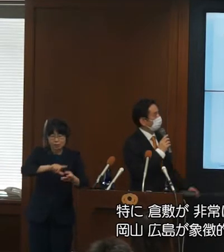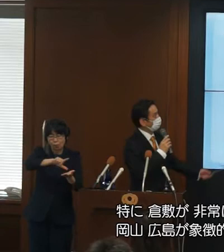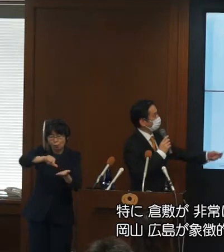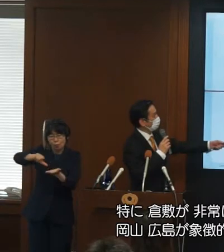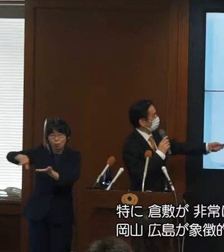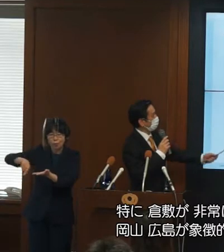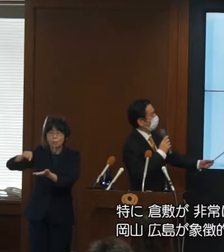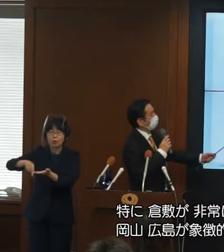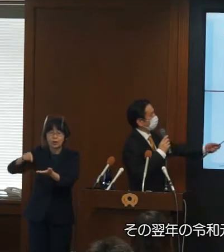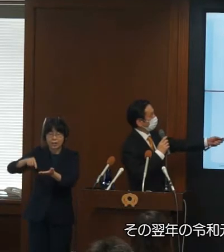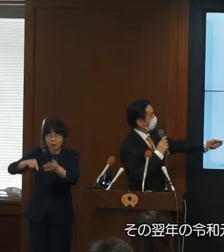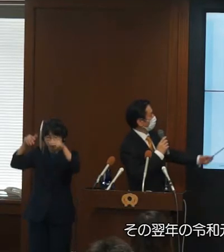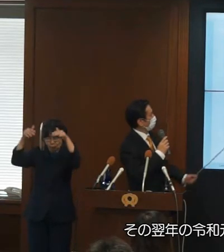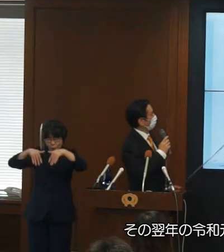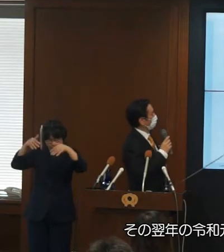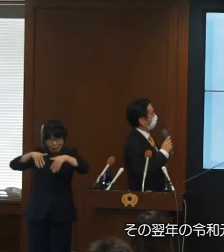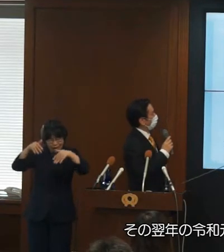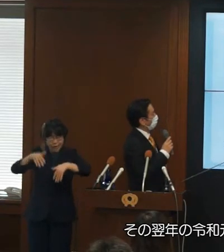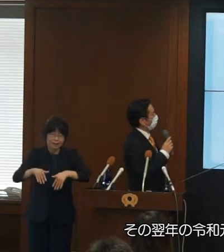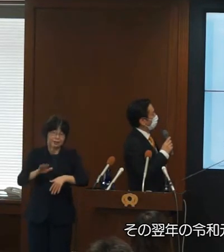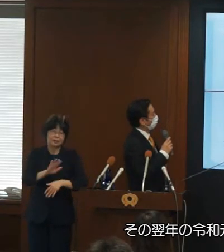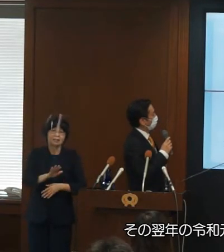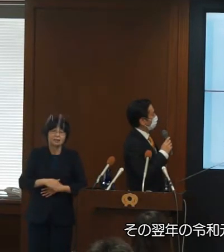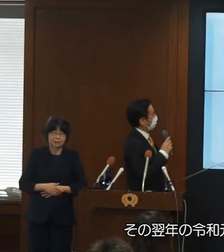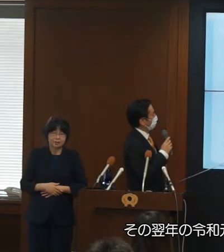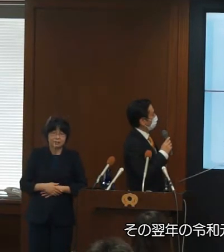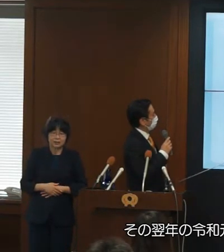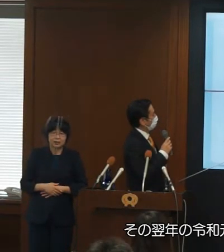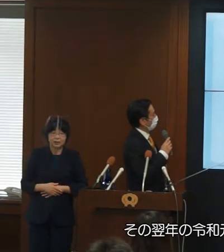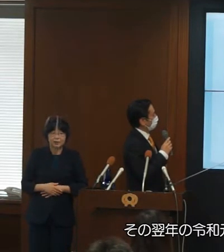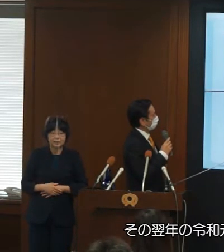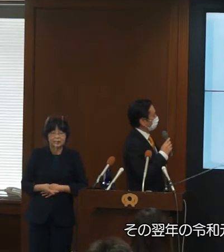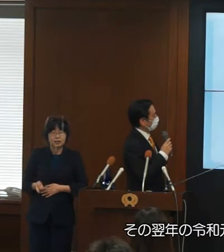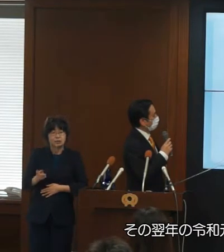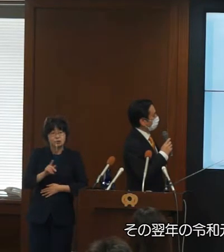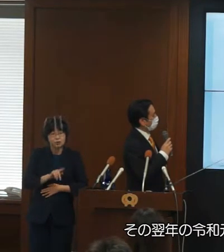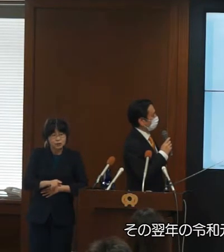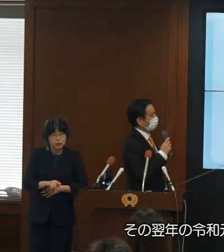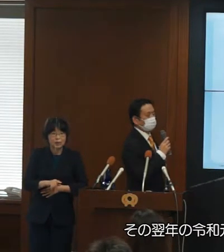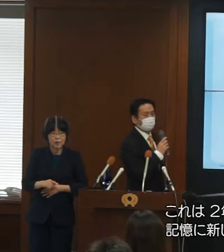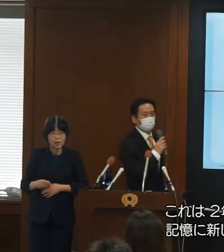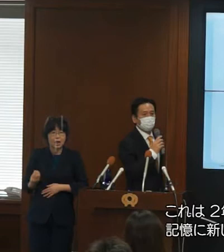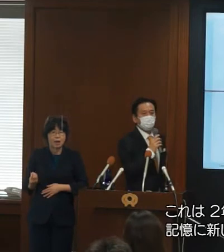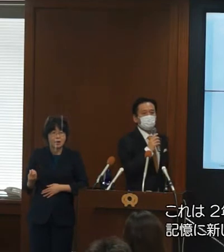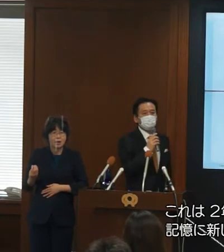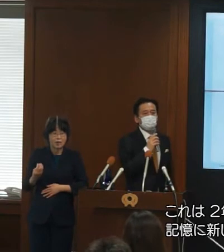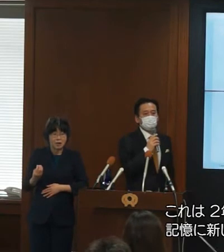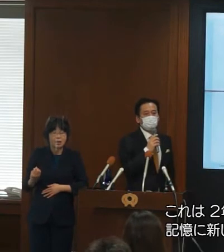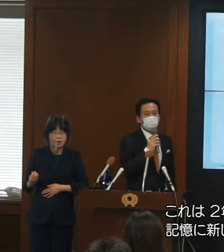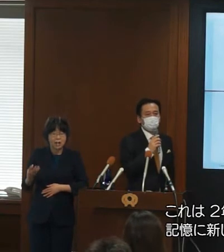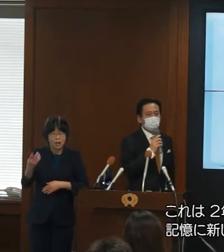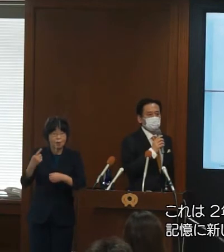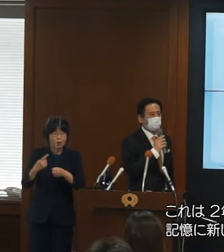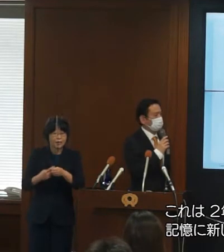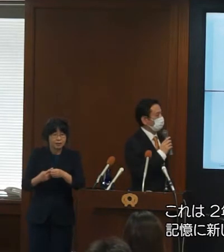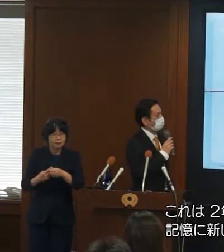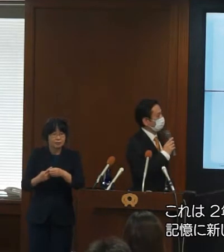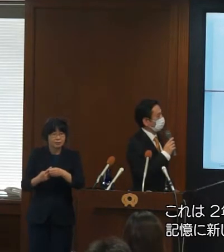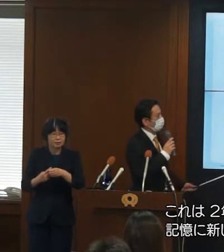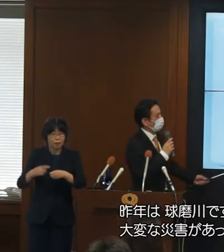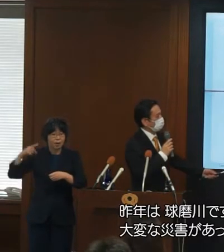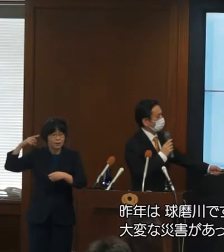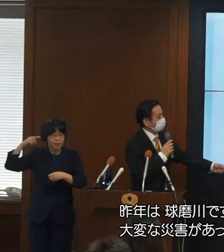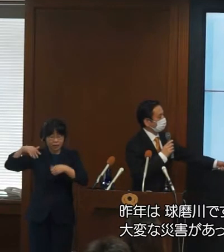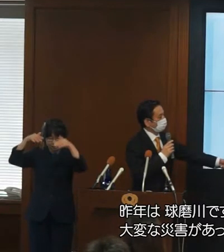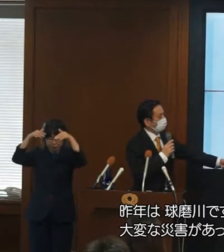豪雨でありましたし、その翌年の令和元年には佐賀豪雨という、これ2年前ですけど記憶に新しいわけであり